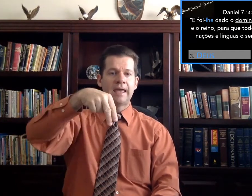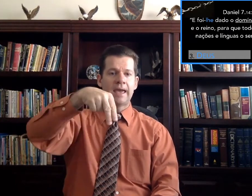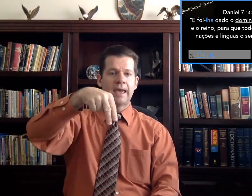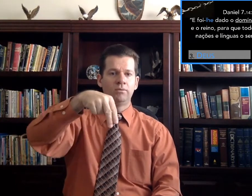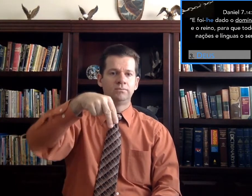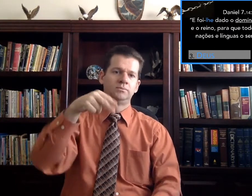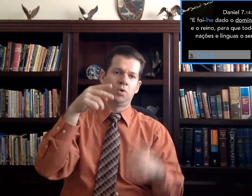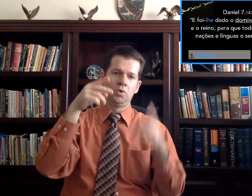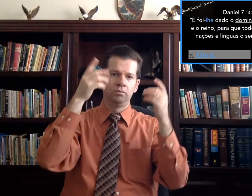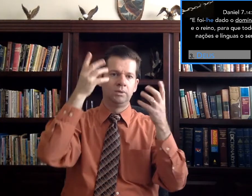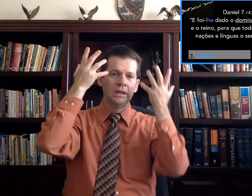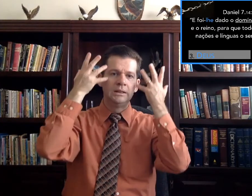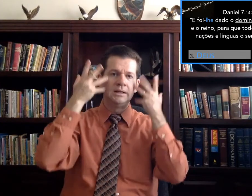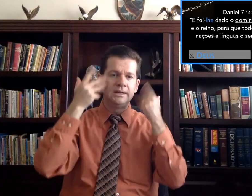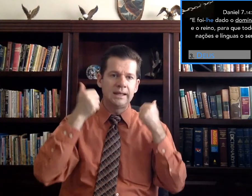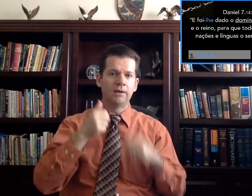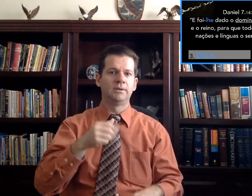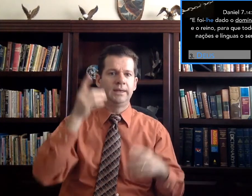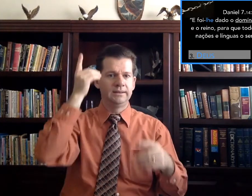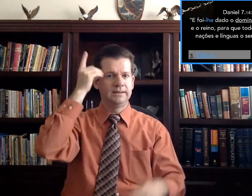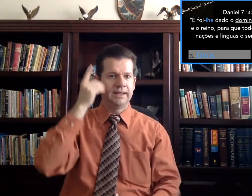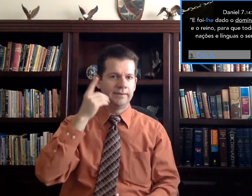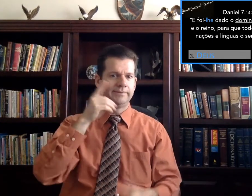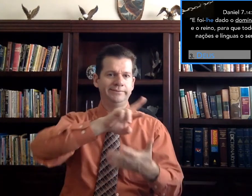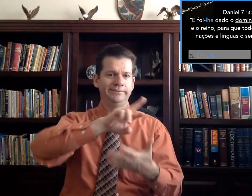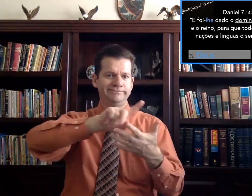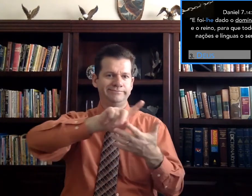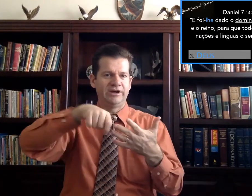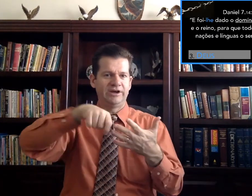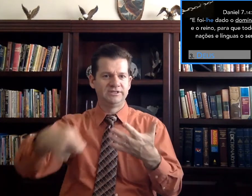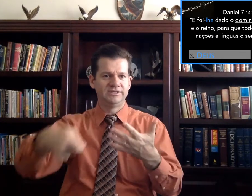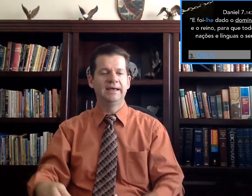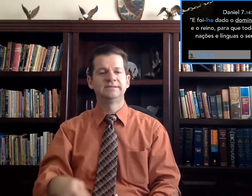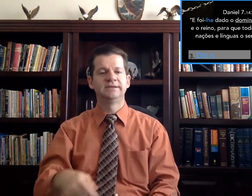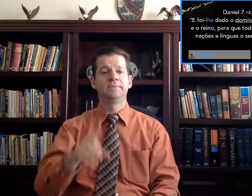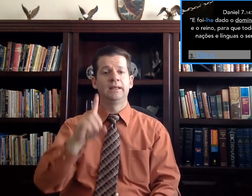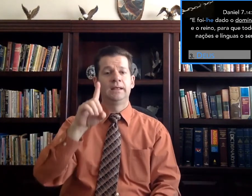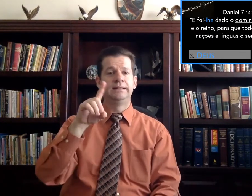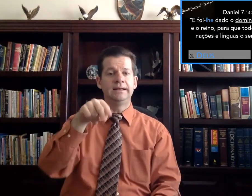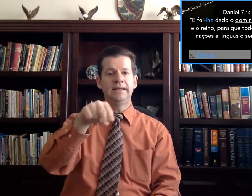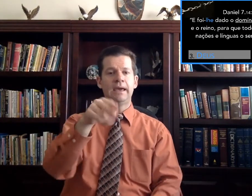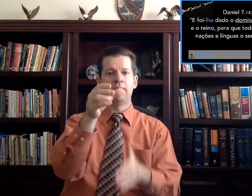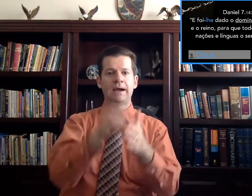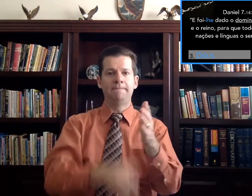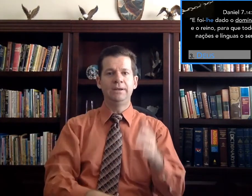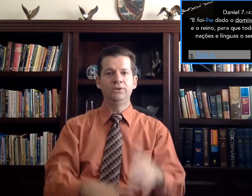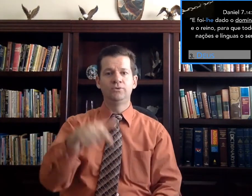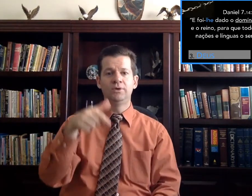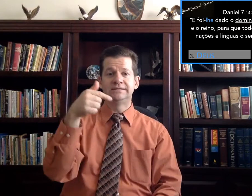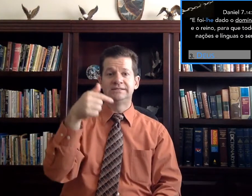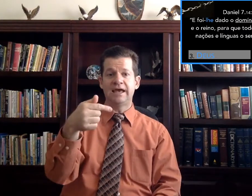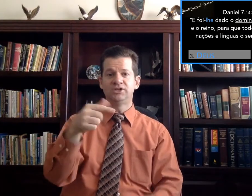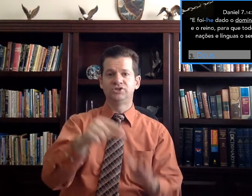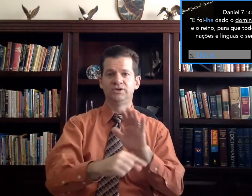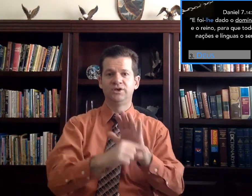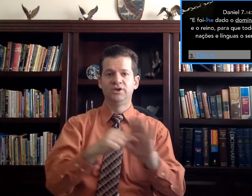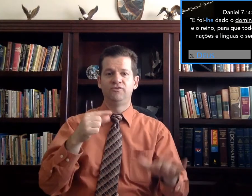Daniel, ou Daniel também, Daniel tem vários sinais, né? Daniel, capítulo 7,